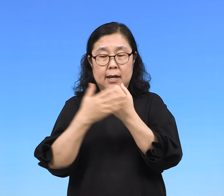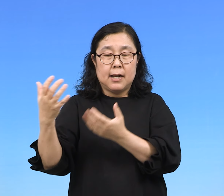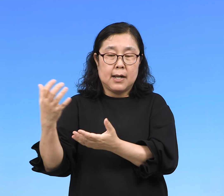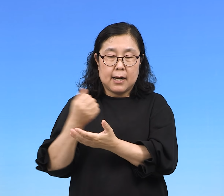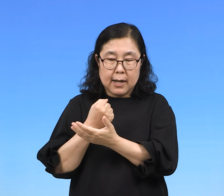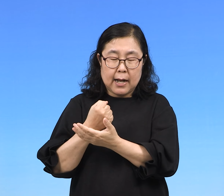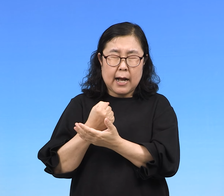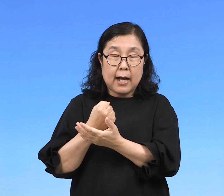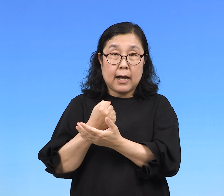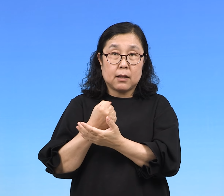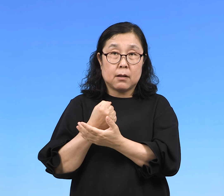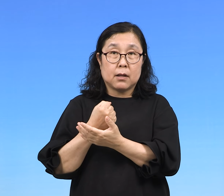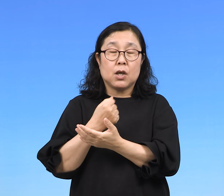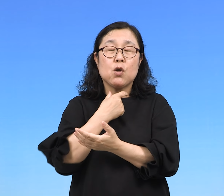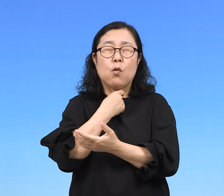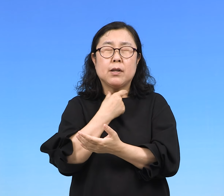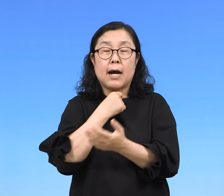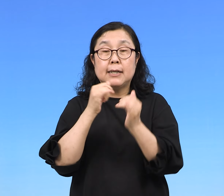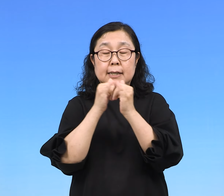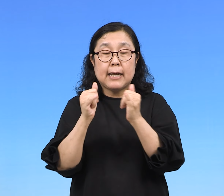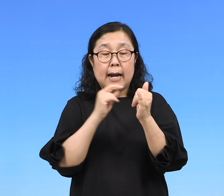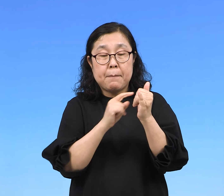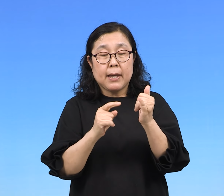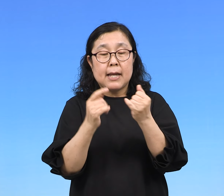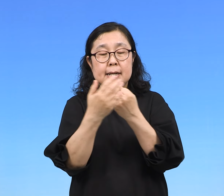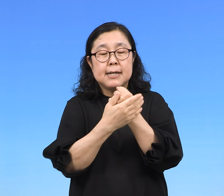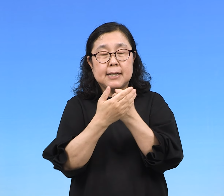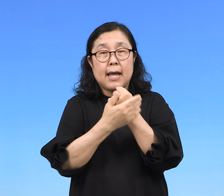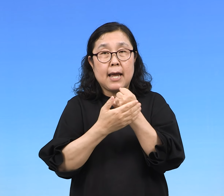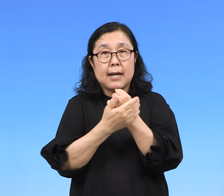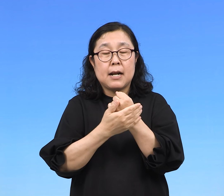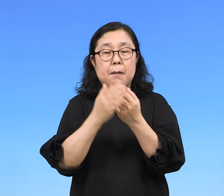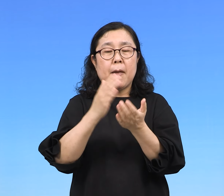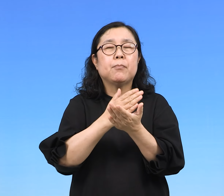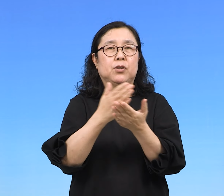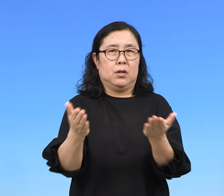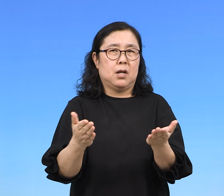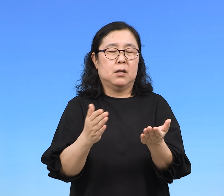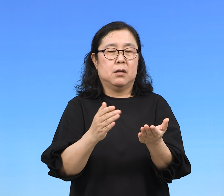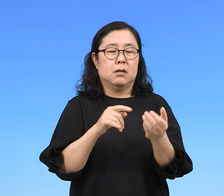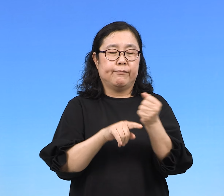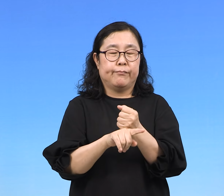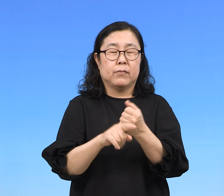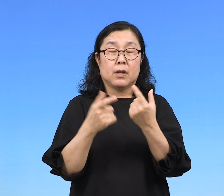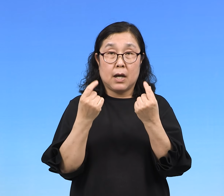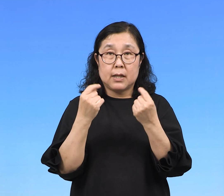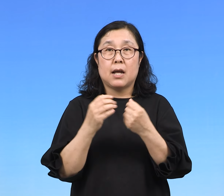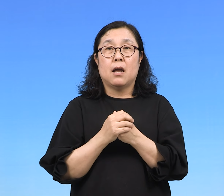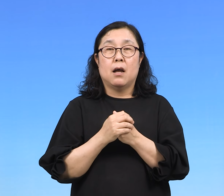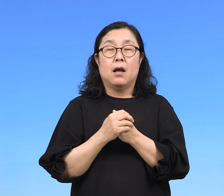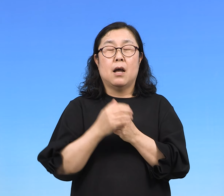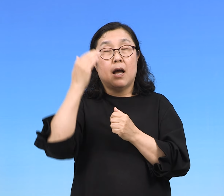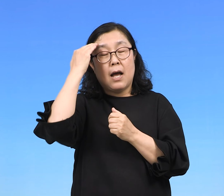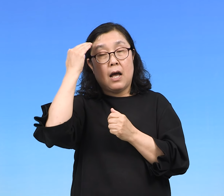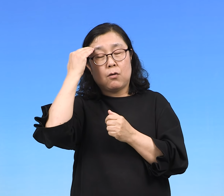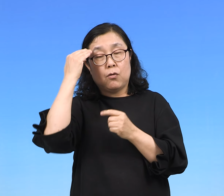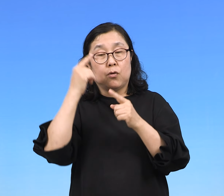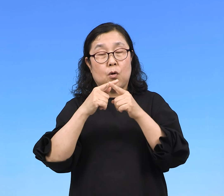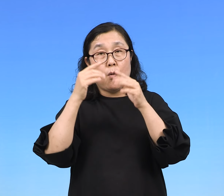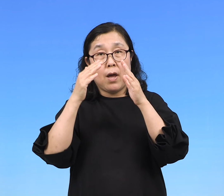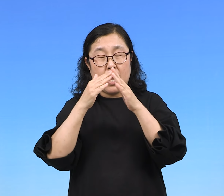알고 주님을 찾는 사람에게는 여전히 은혜가 베풀어졌다는 그 이야기 아닙니까? 자꾸 뭐 한국